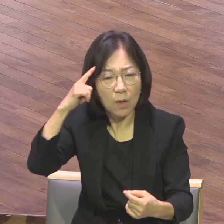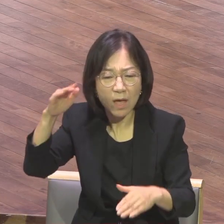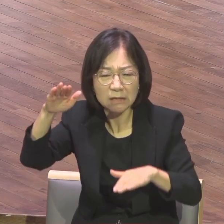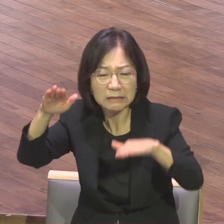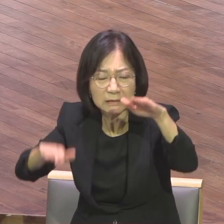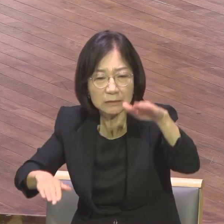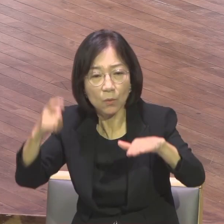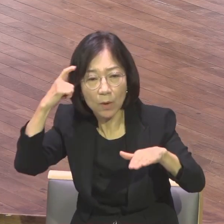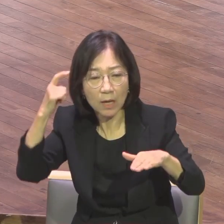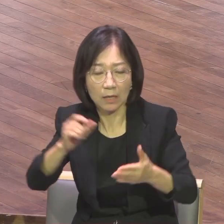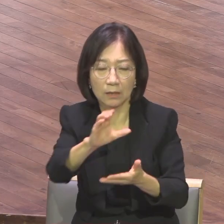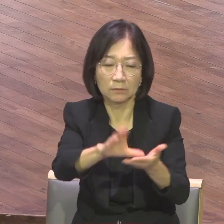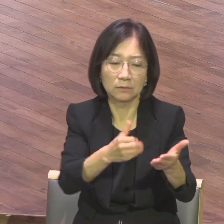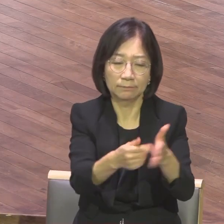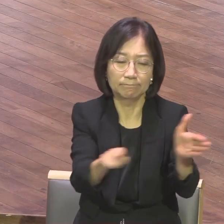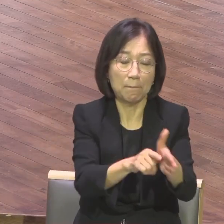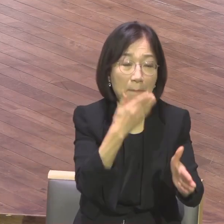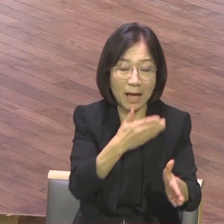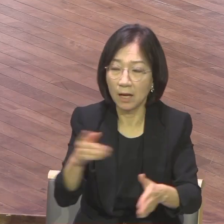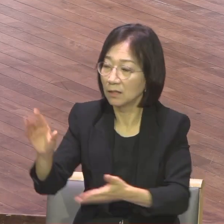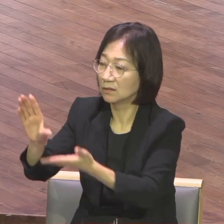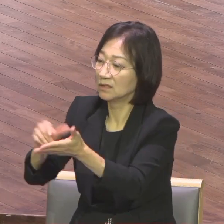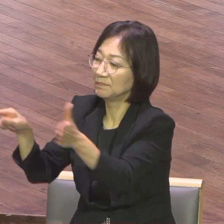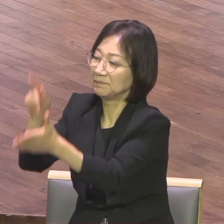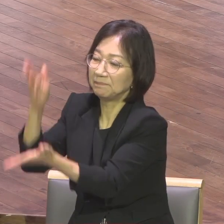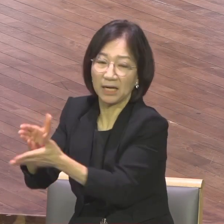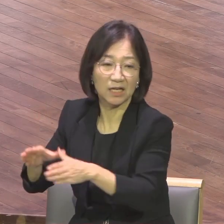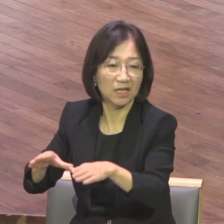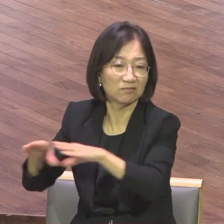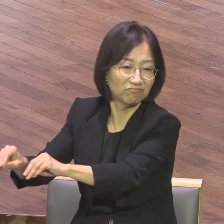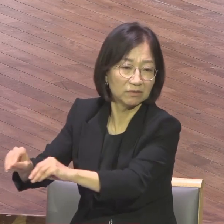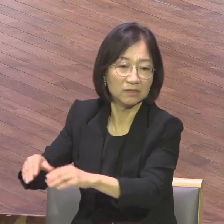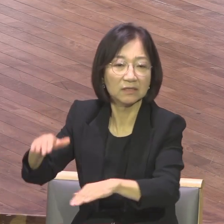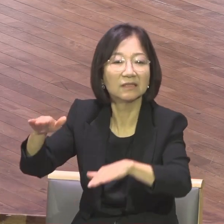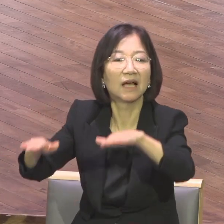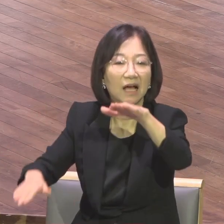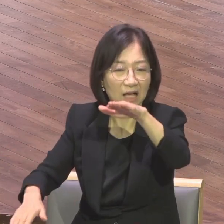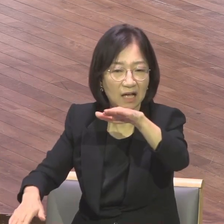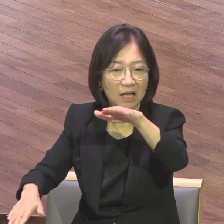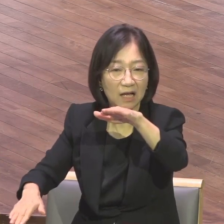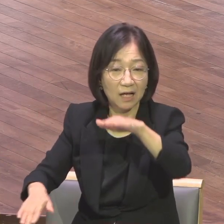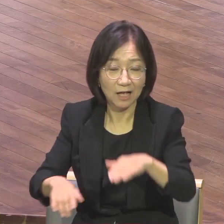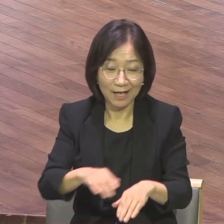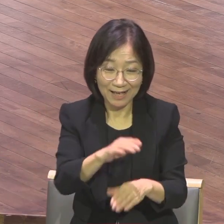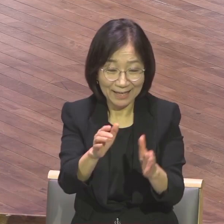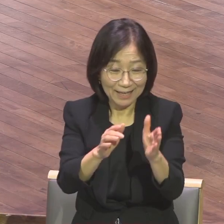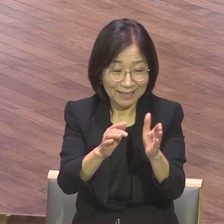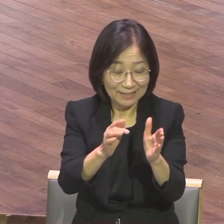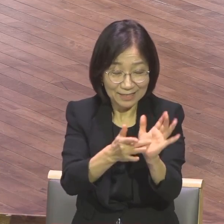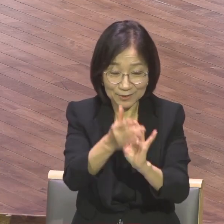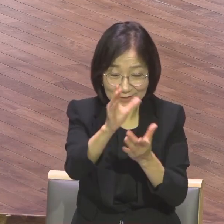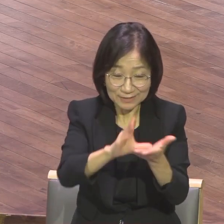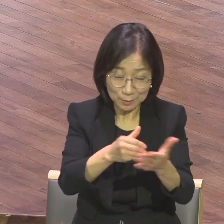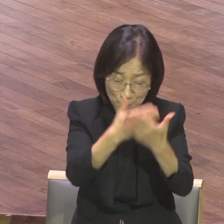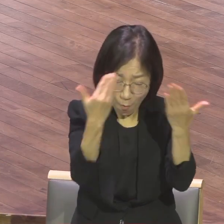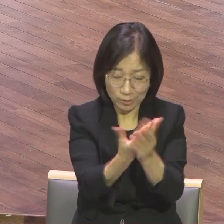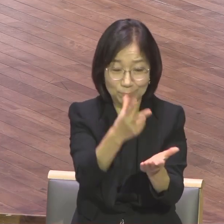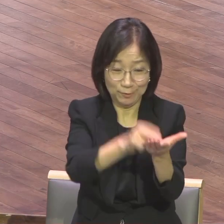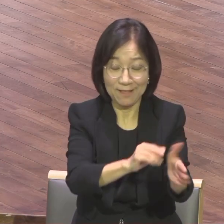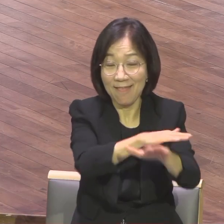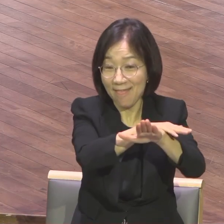딱 그 하나 차이야. 그렇게 큽니다 이게. 왜? 모든 문제 해결자에 계시고.